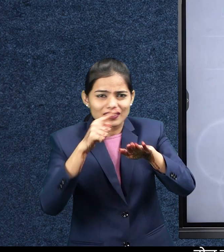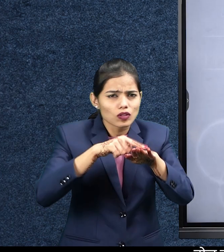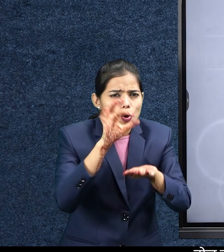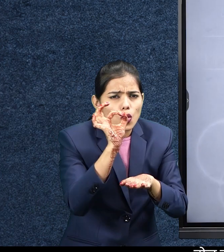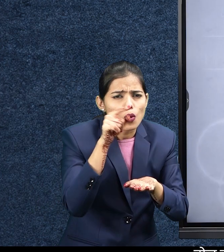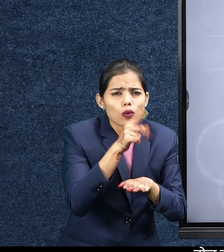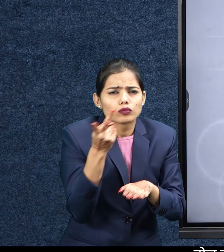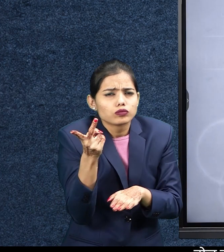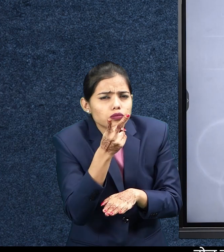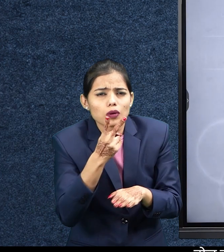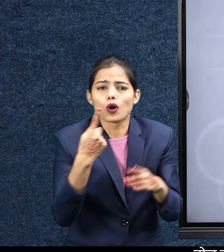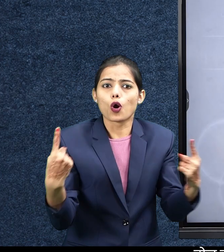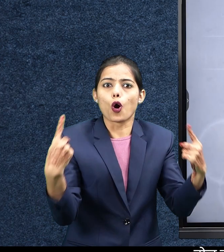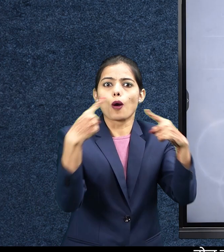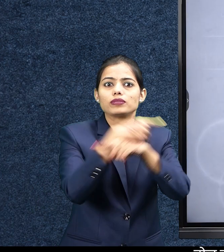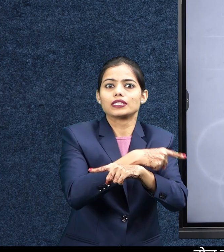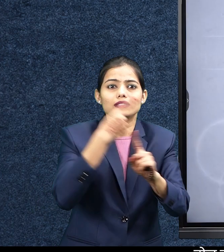संभाव्य परिणाम डोके किंवा शेपटी आहेत,